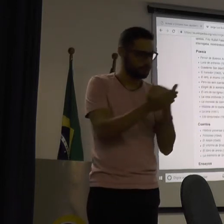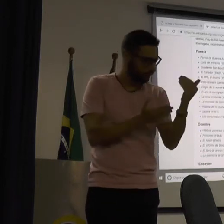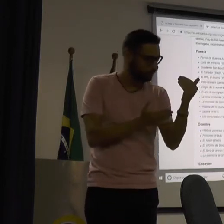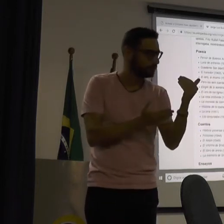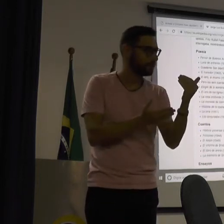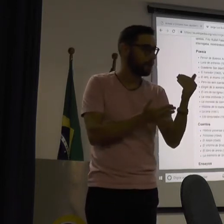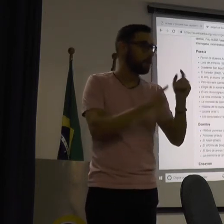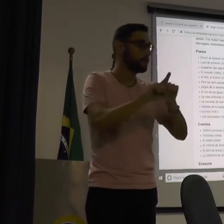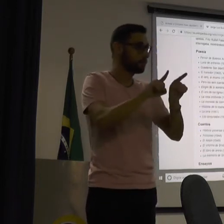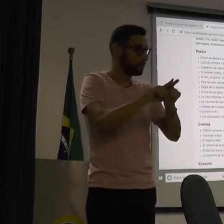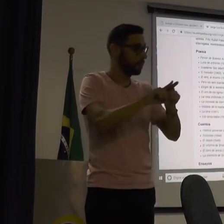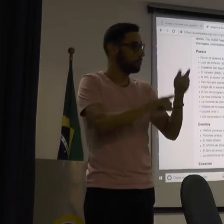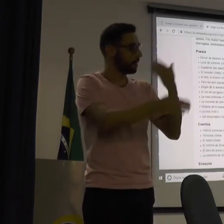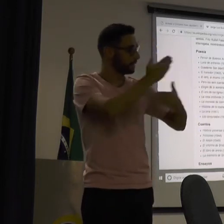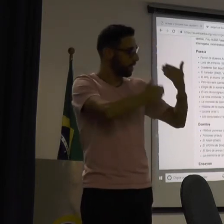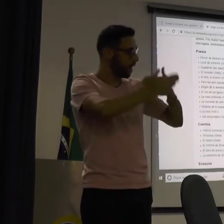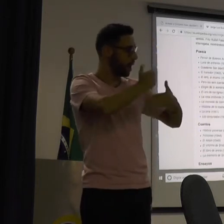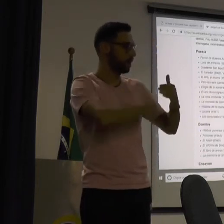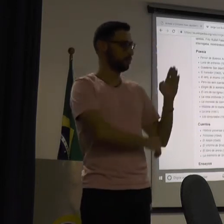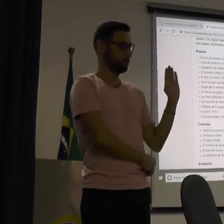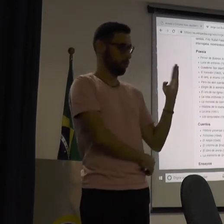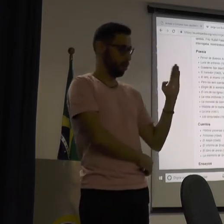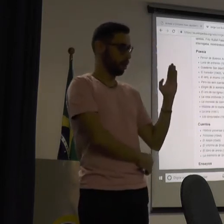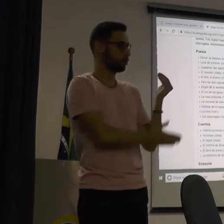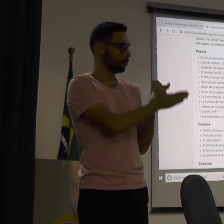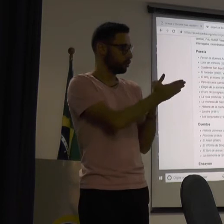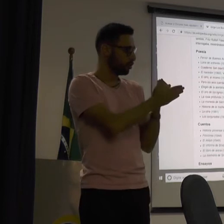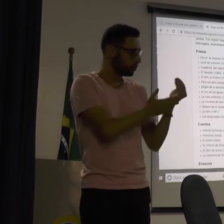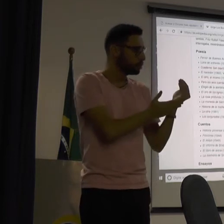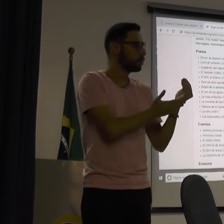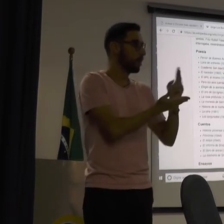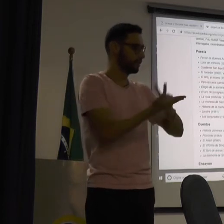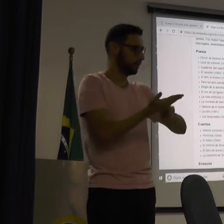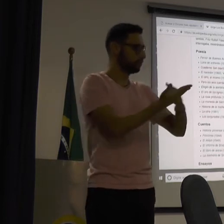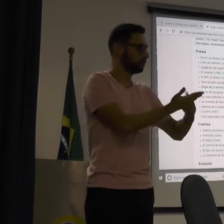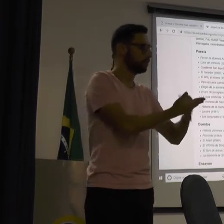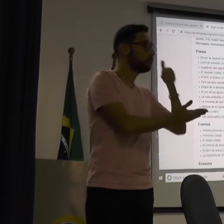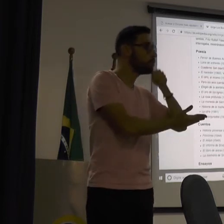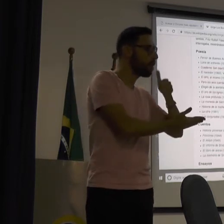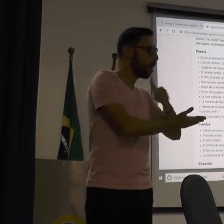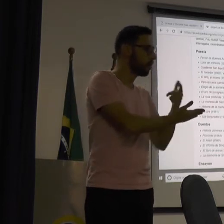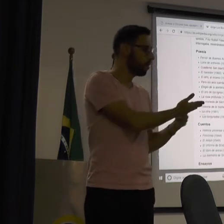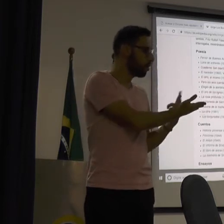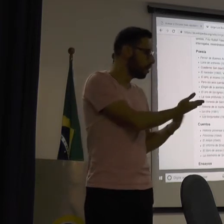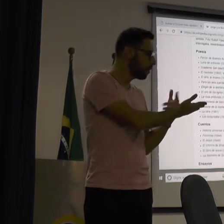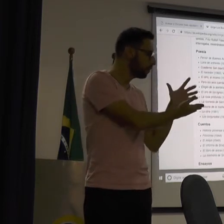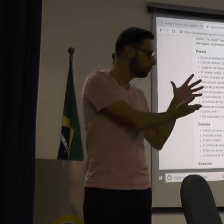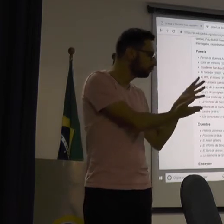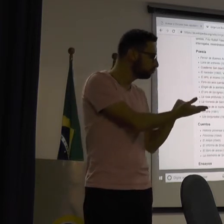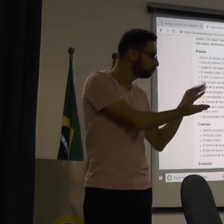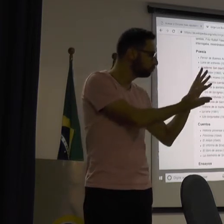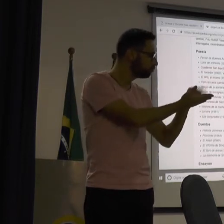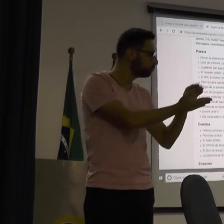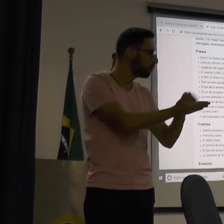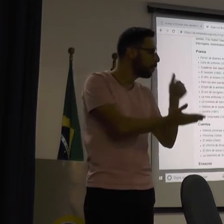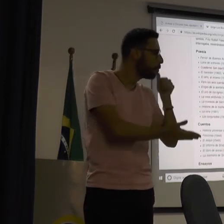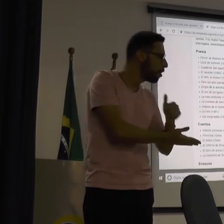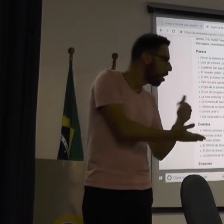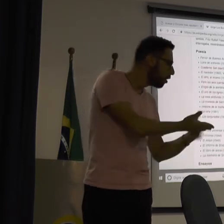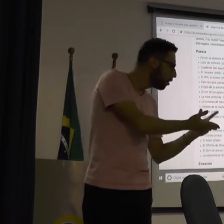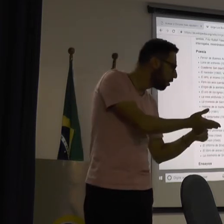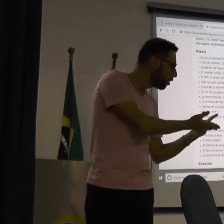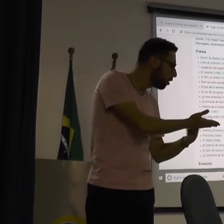né? Ele fez o trabalho, ele foi um dos primeiros a traduzir a Virginia Woolf, a recuperar escritoras, por exemplo, que até hoje